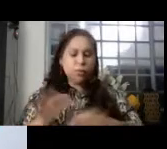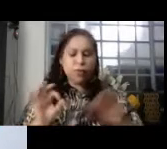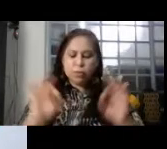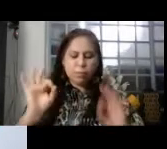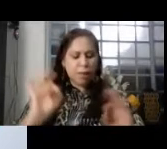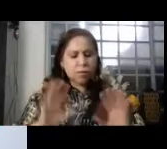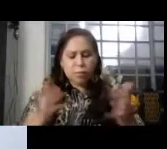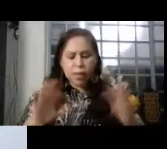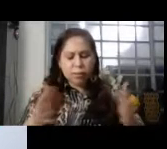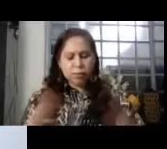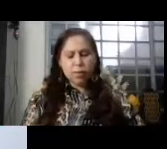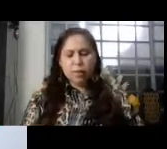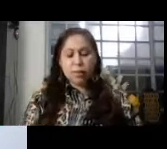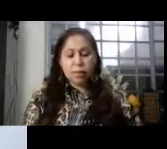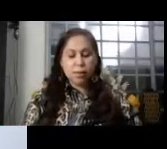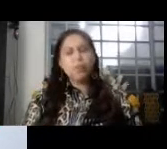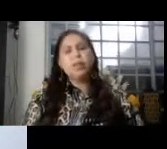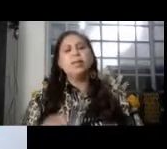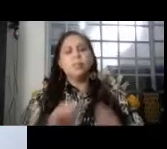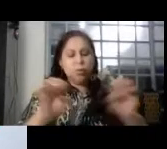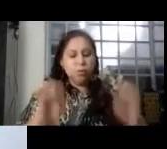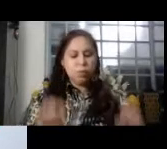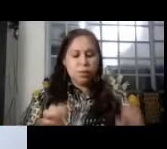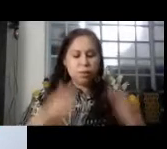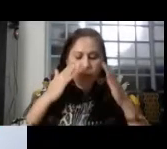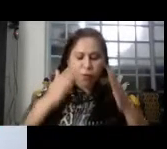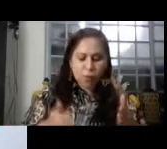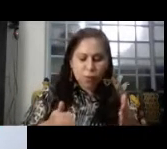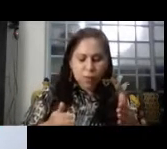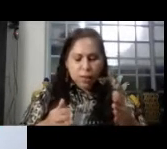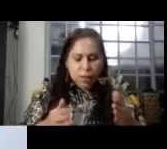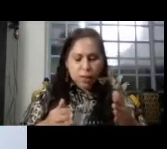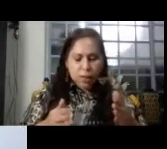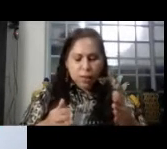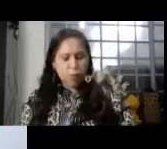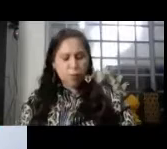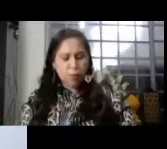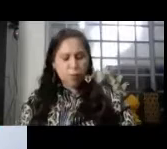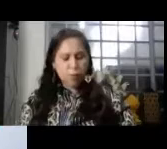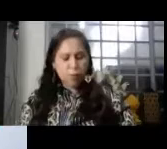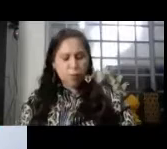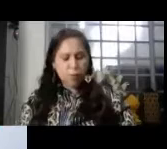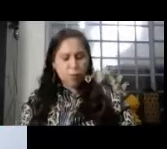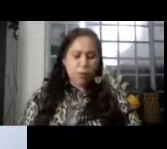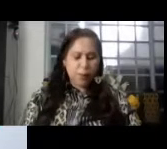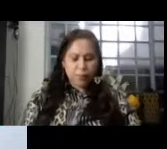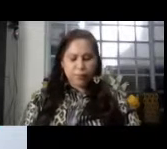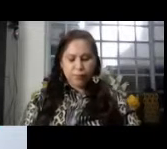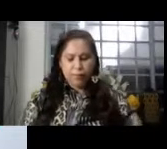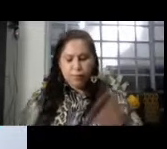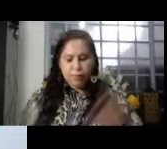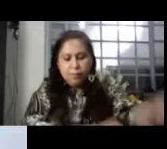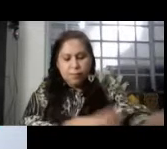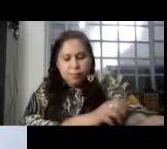no vídeo, mais ou menos, o que significa isso? Estruturas com foco e estruturas com tópico.